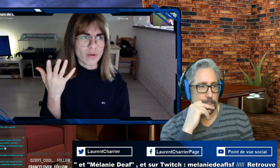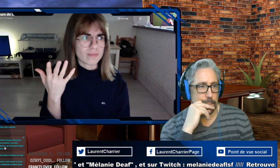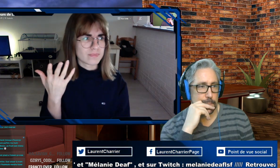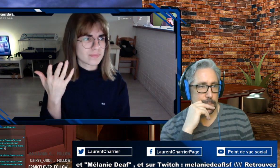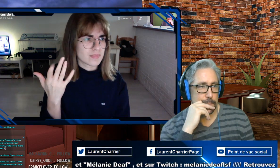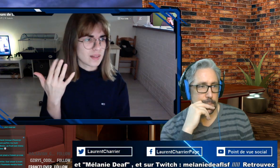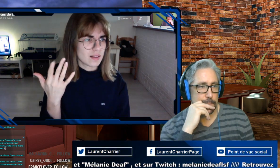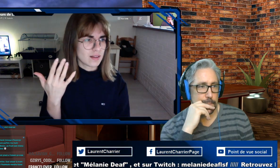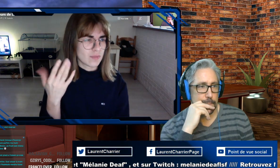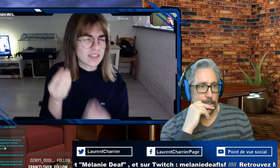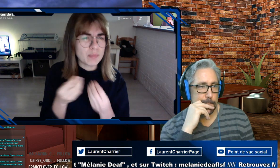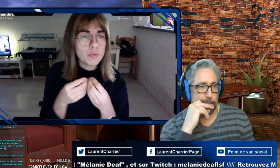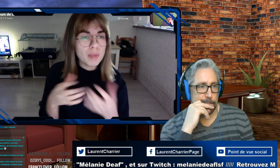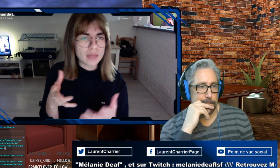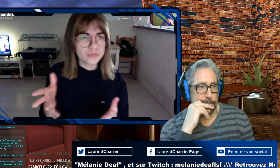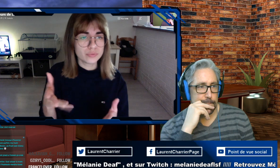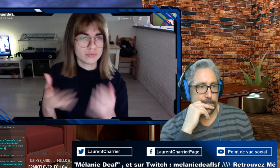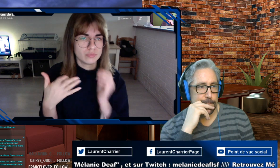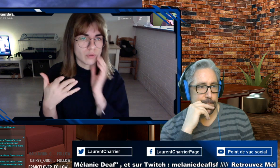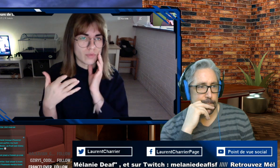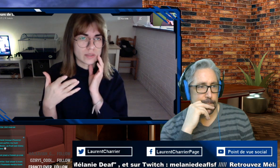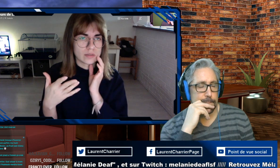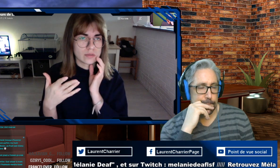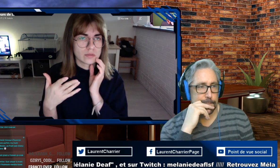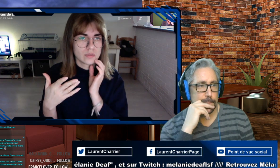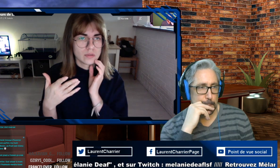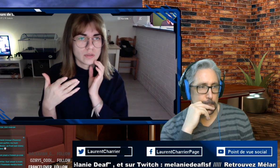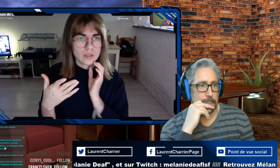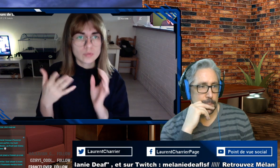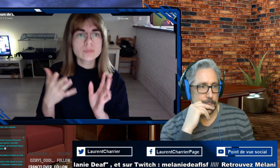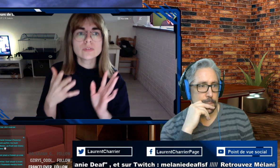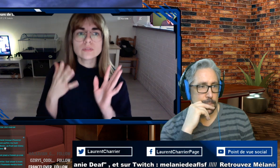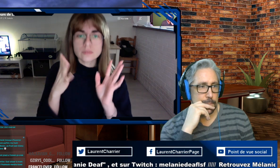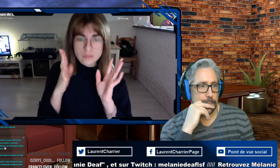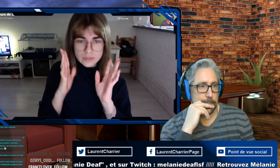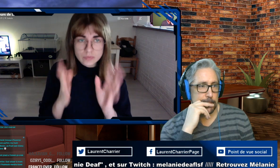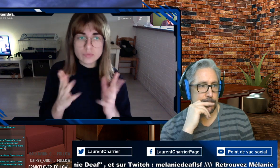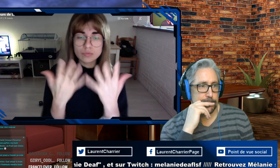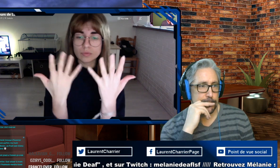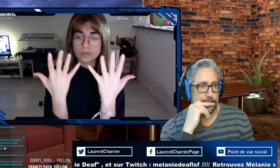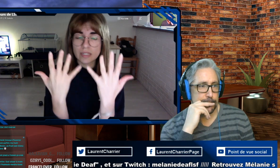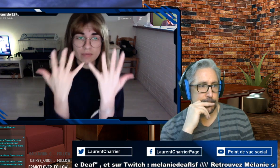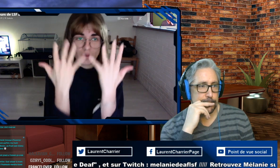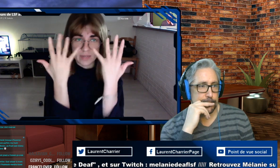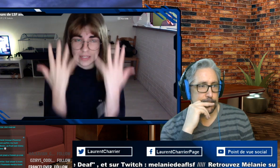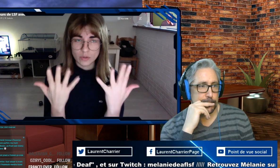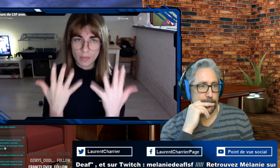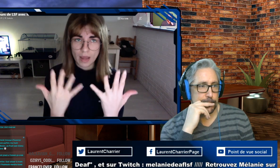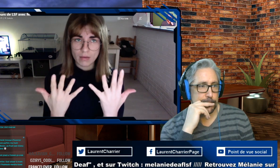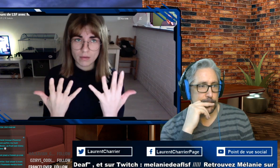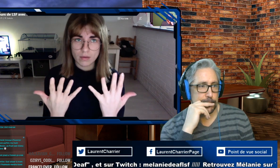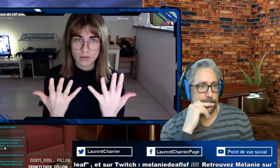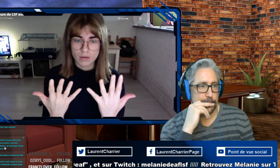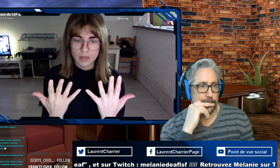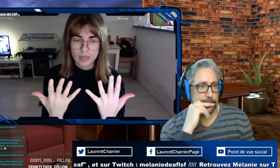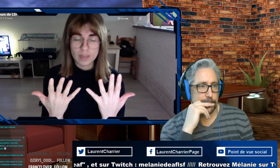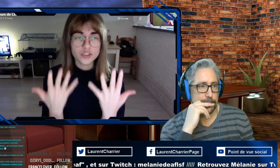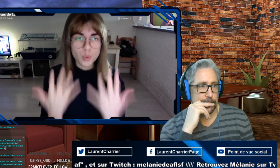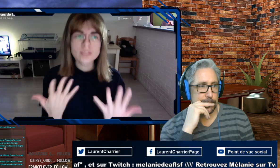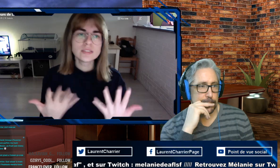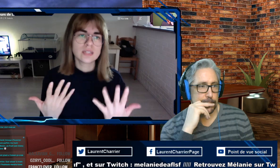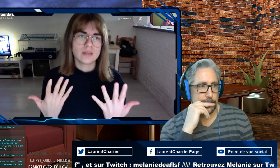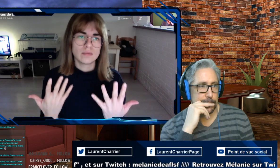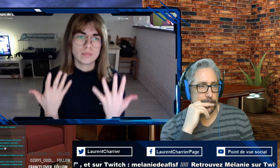peu. On va être un peu perdu, en fait. Donc, si vous décrivez avec les deux mains,